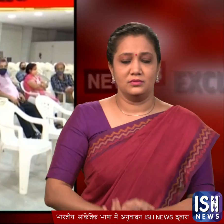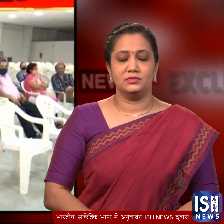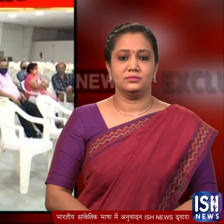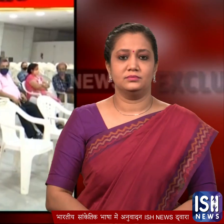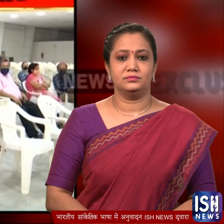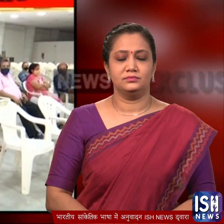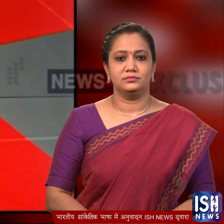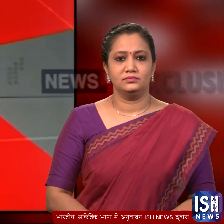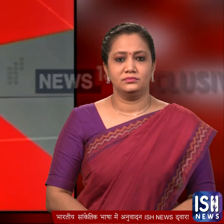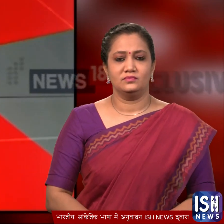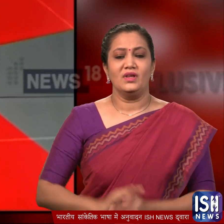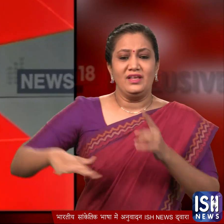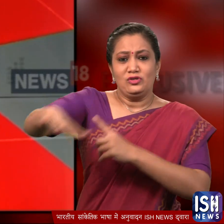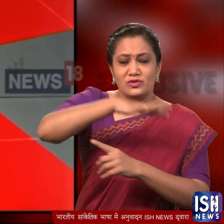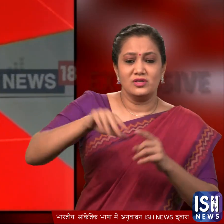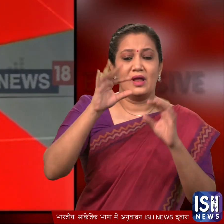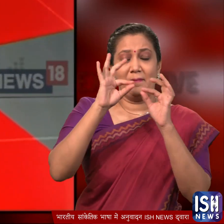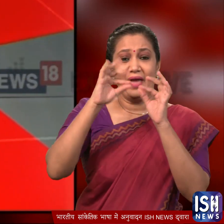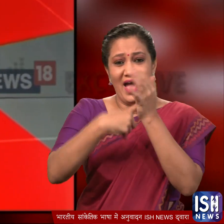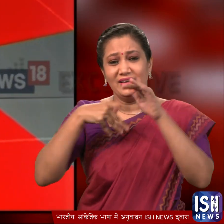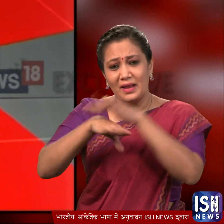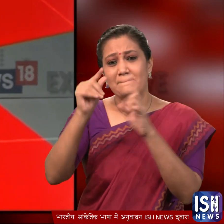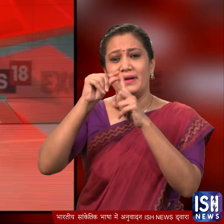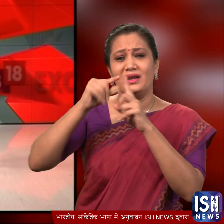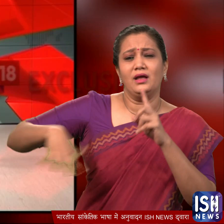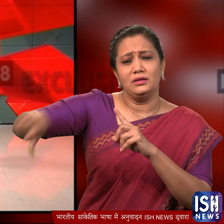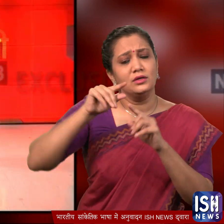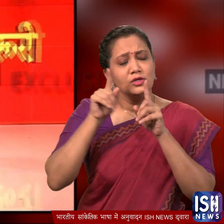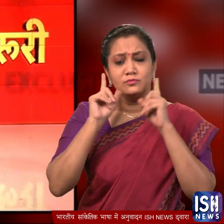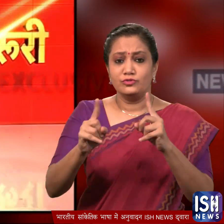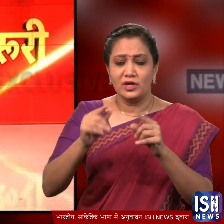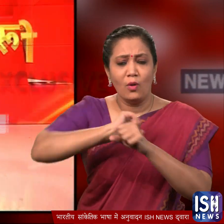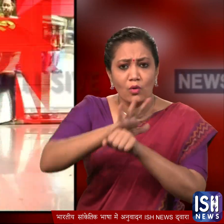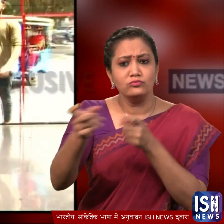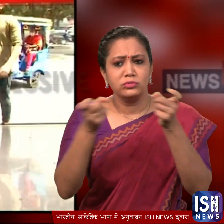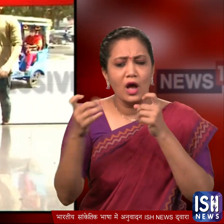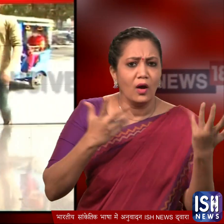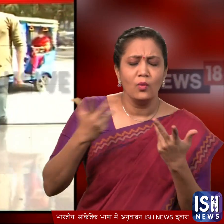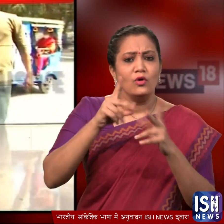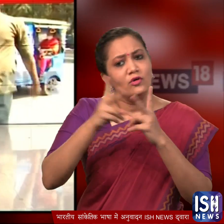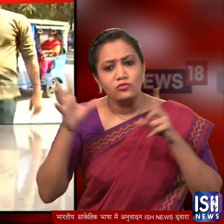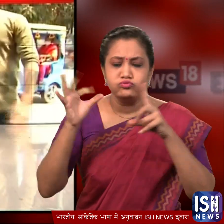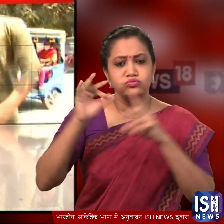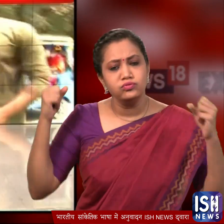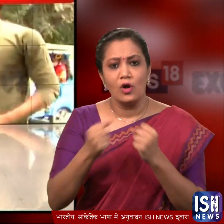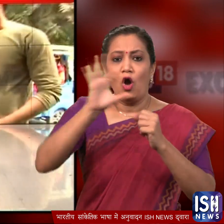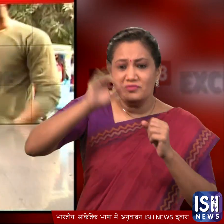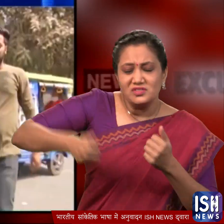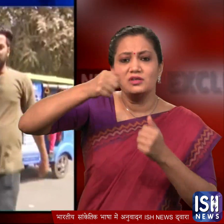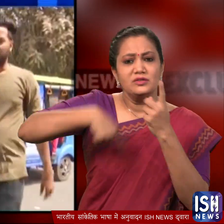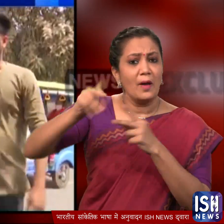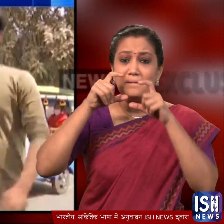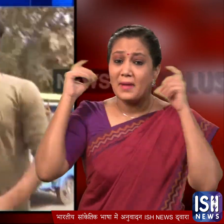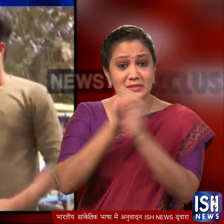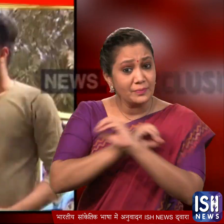दिया गया। हालात को देखते हुए बिहार के पटना में भी सख्ती बढ़ा दी गई। वहां कोरोना को फैलने से रोकने के लिए प्रशासन एक्शन में आ गया और अधिकारियों